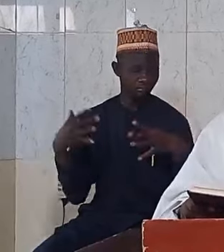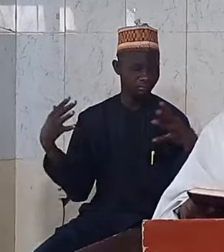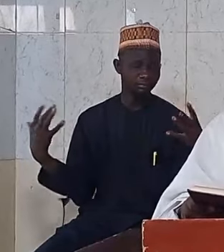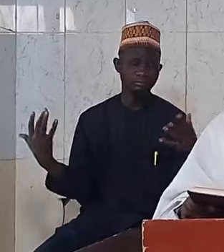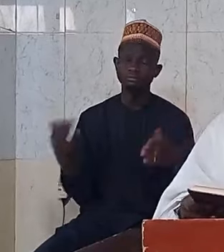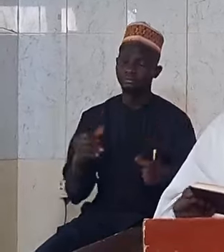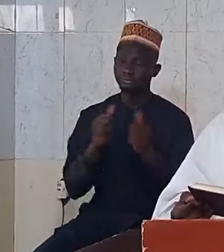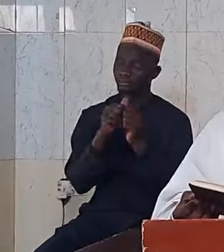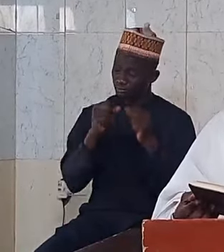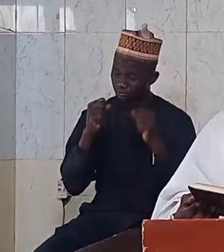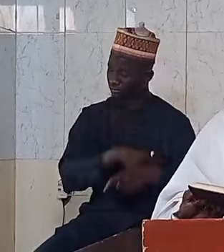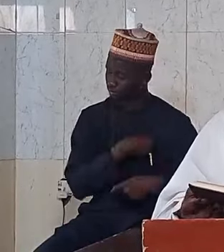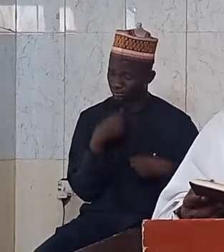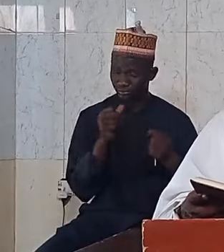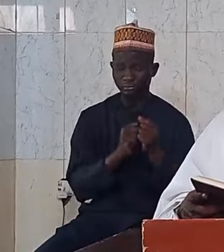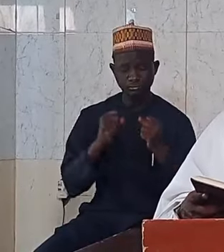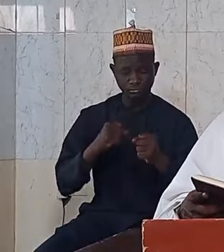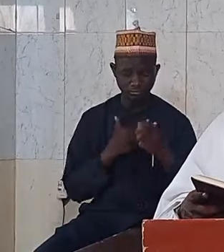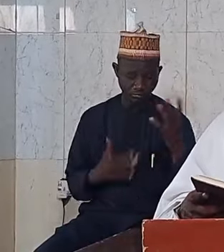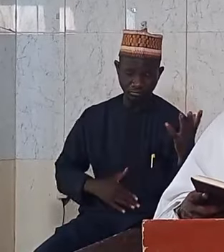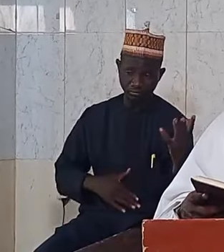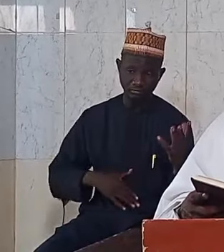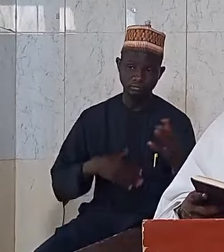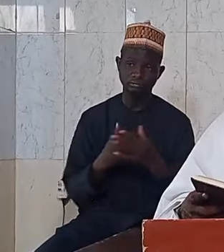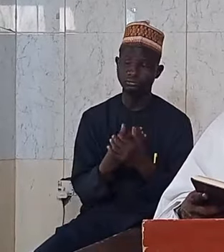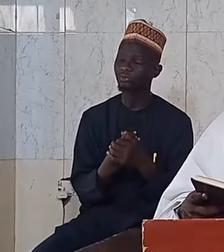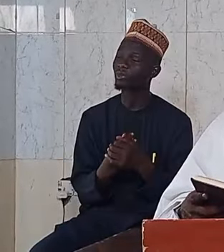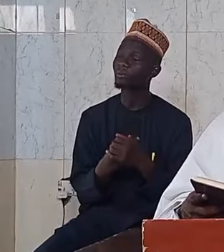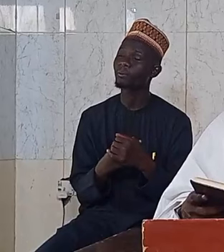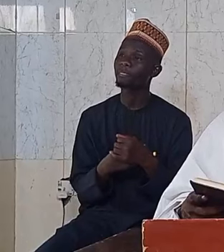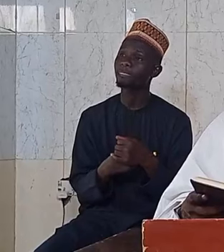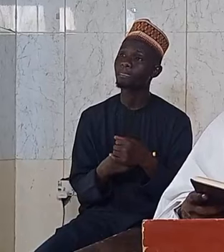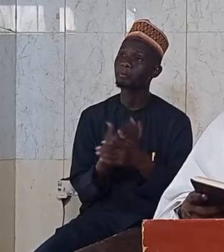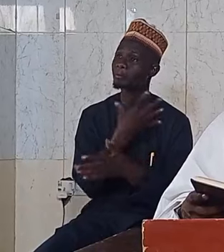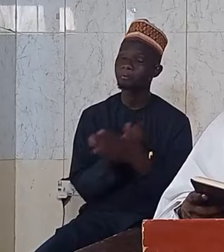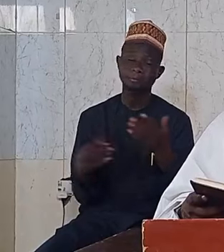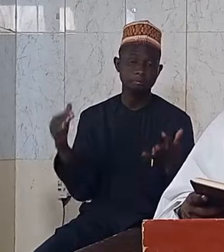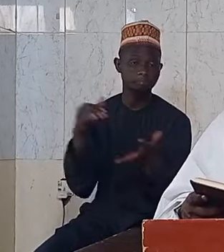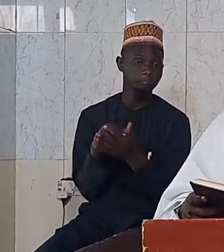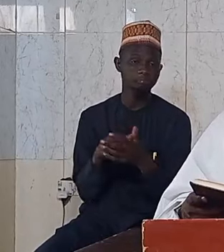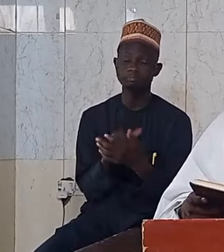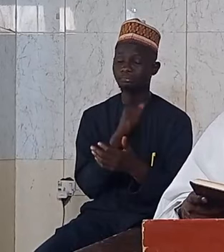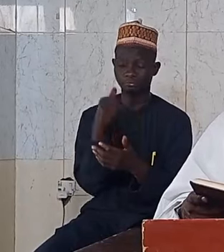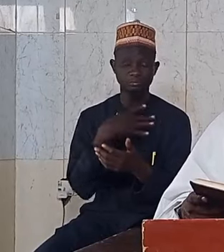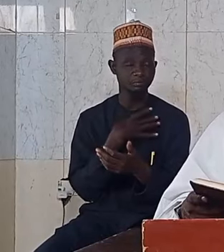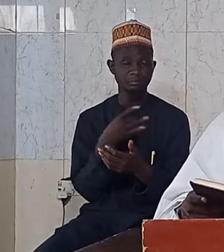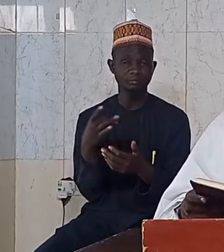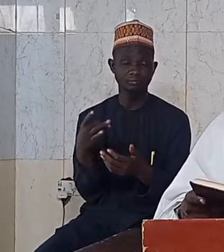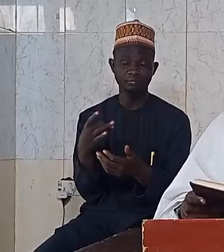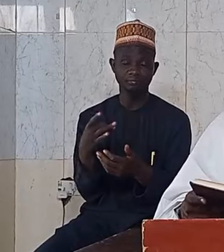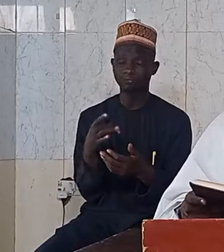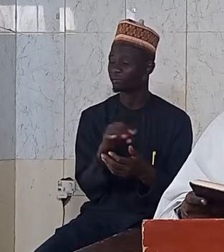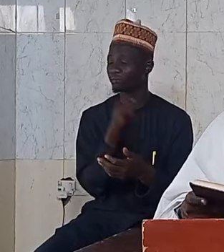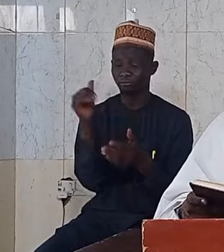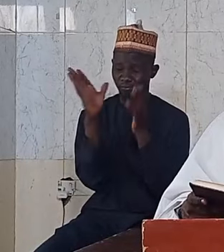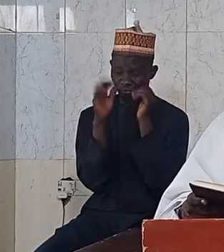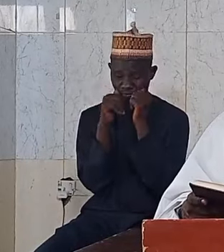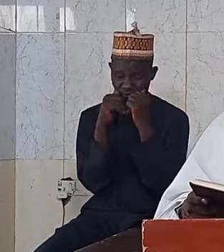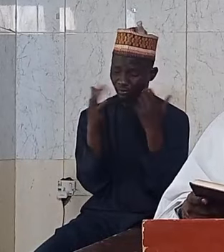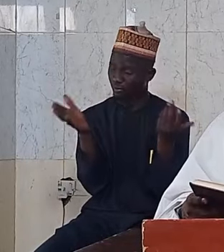da karfin zuciyarka da karfin jikinka to sai ce ba irin yadda ma la yutlabu